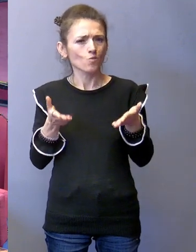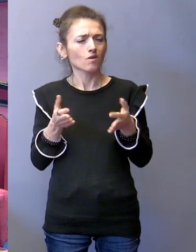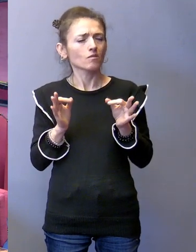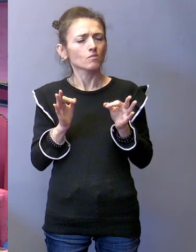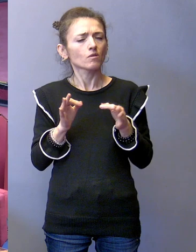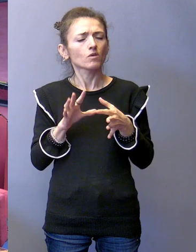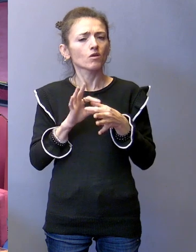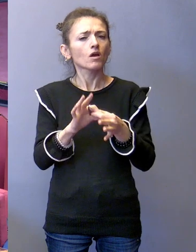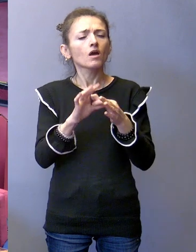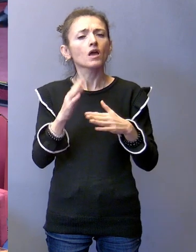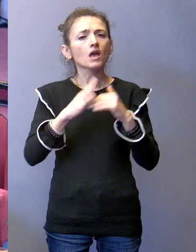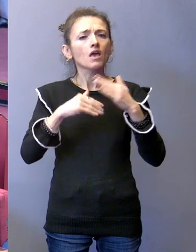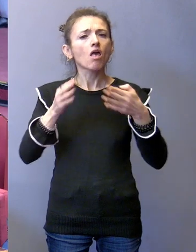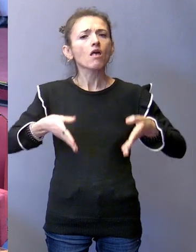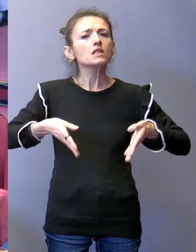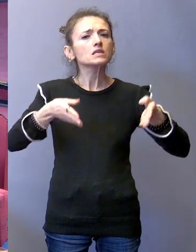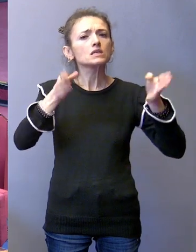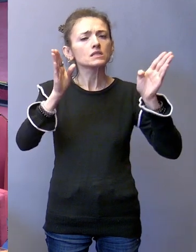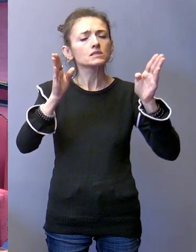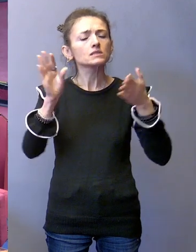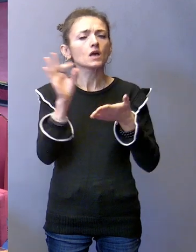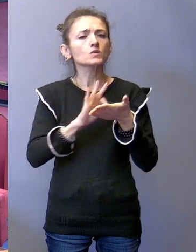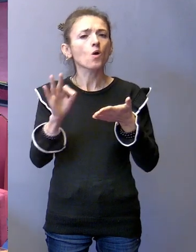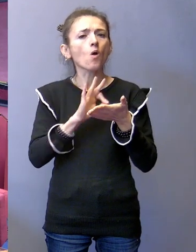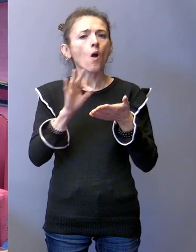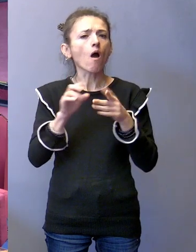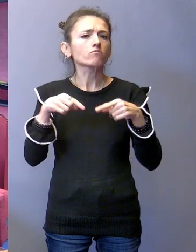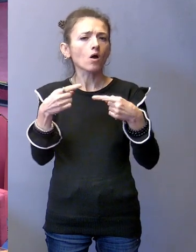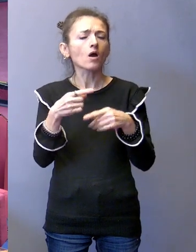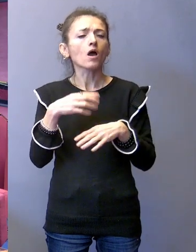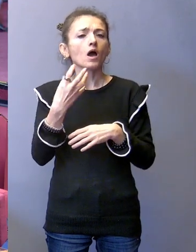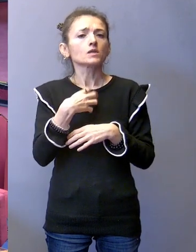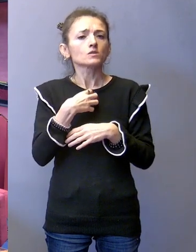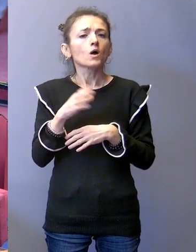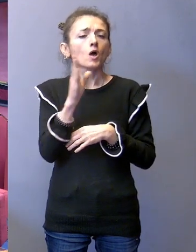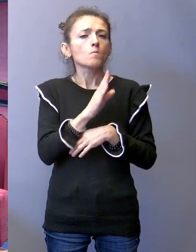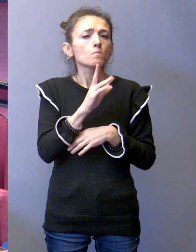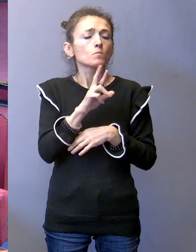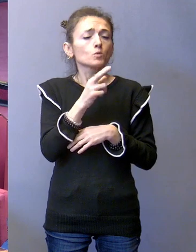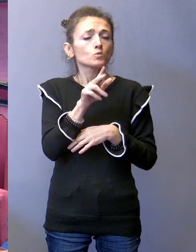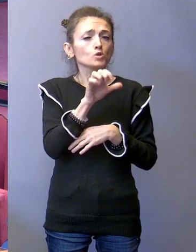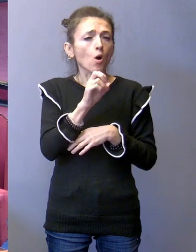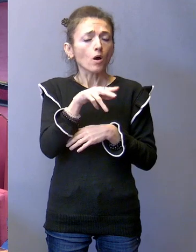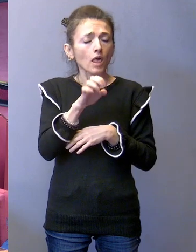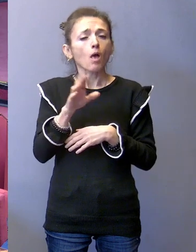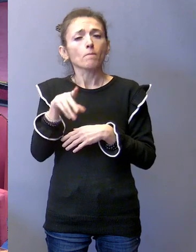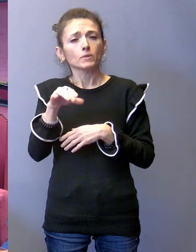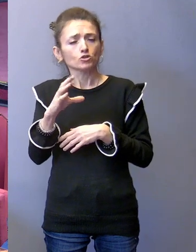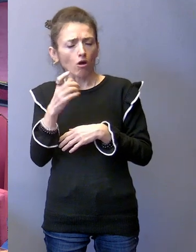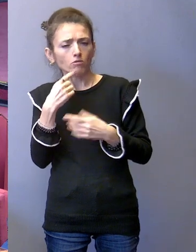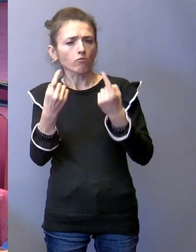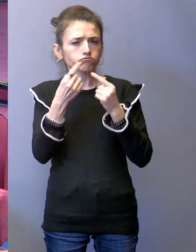cui avremmo modo di approfondire bene il tema con gli assessori Brusone picciocchi domani ma questo